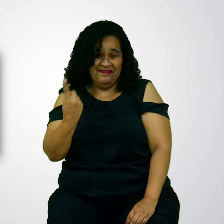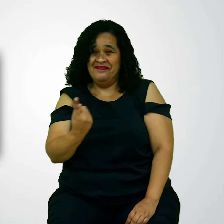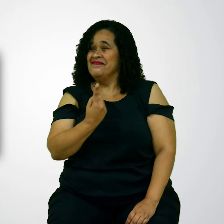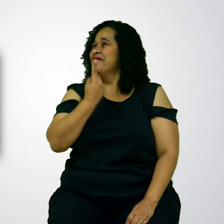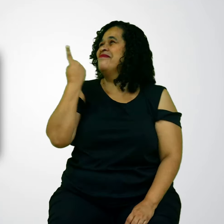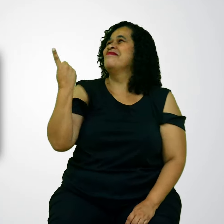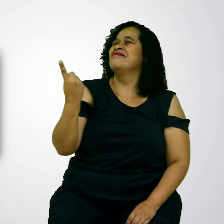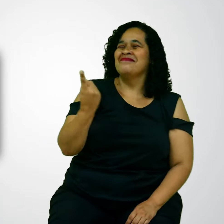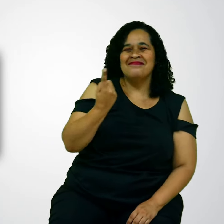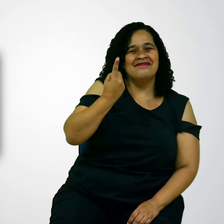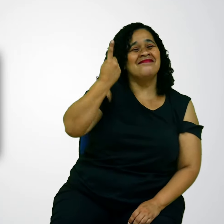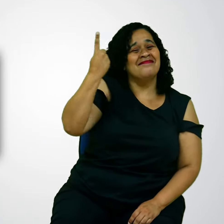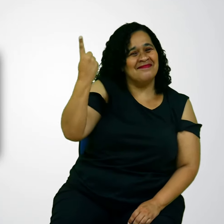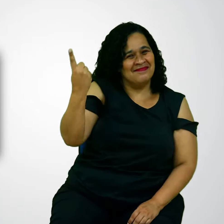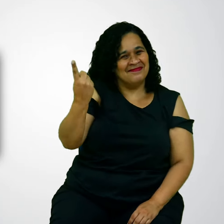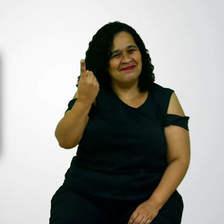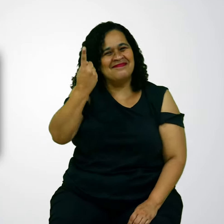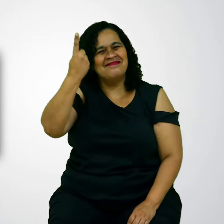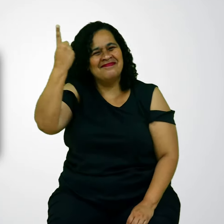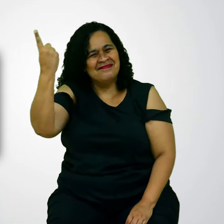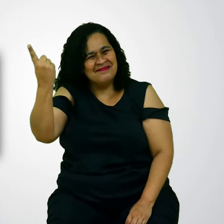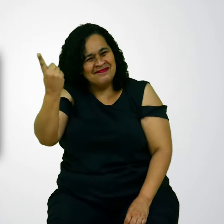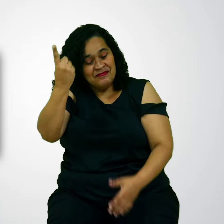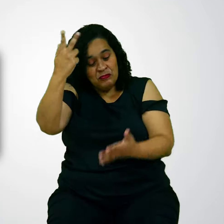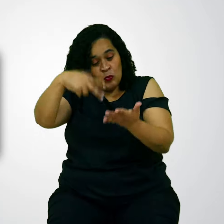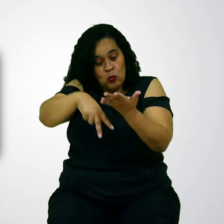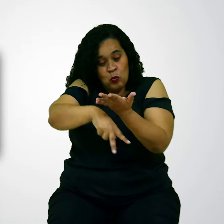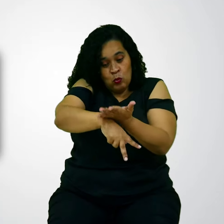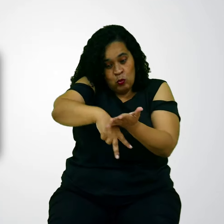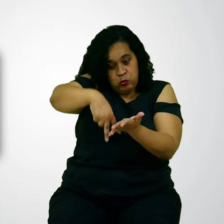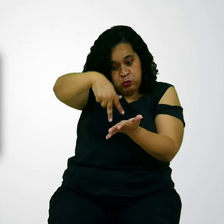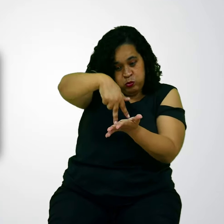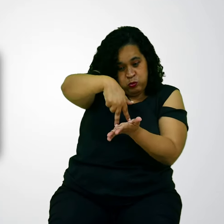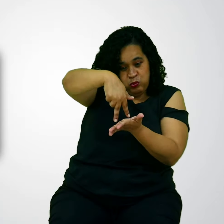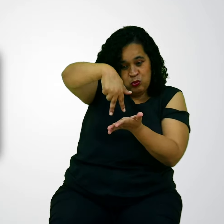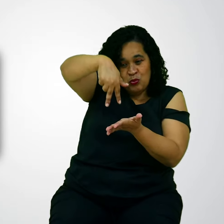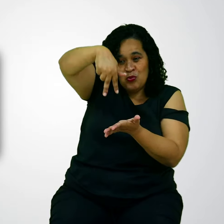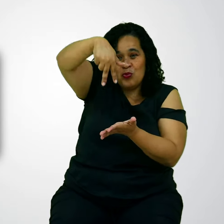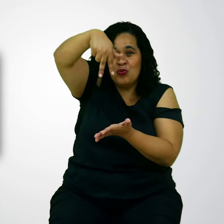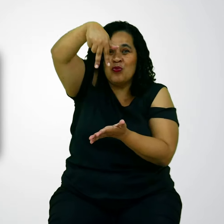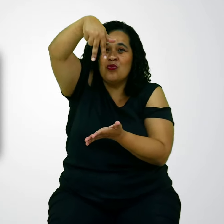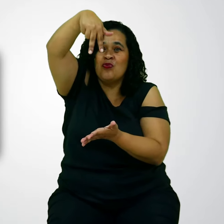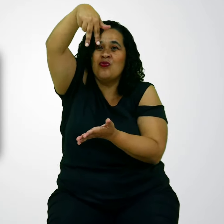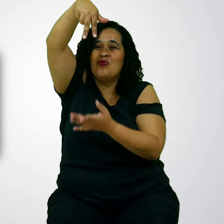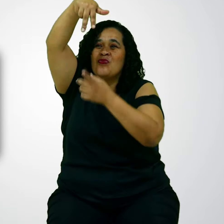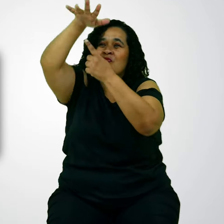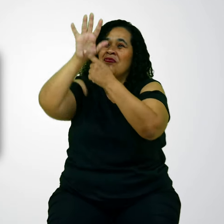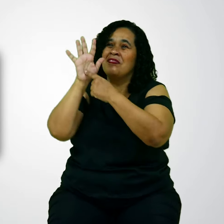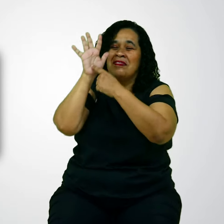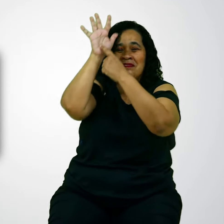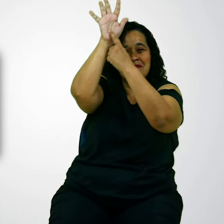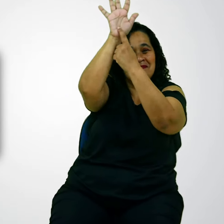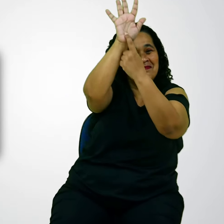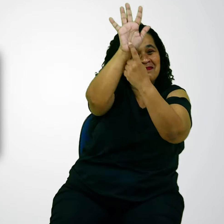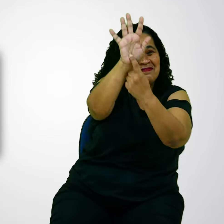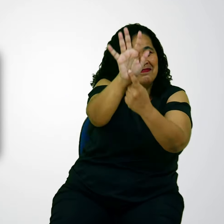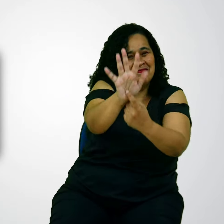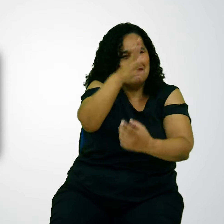amor e ressuscitou para provar que Ele é